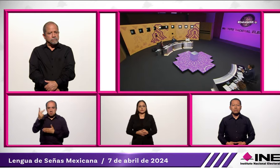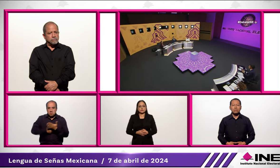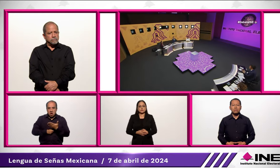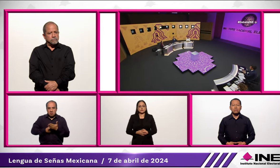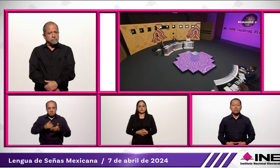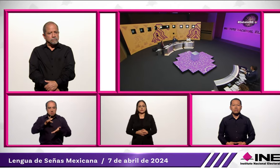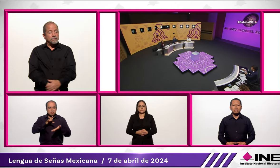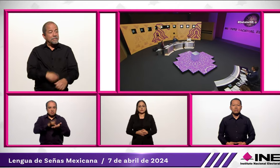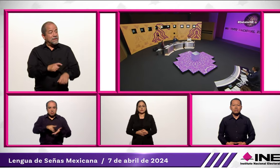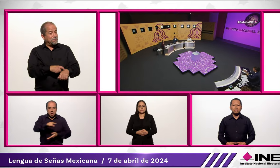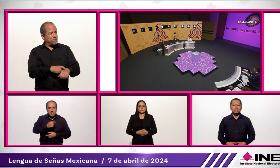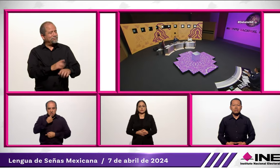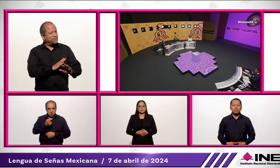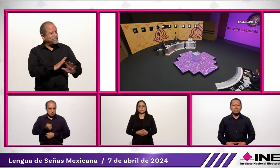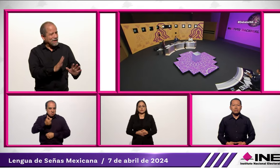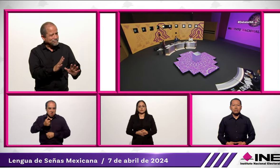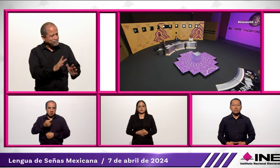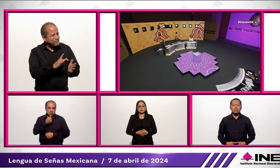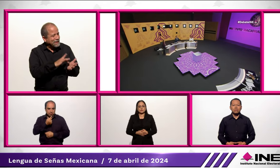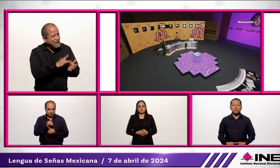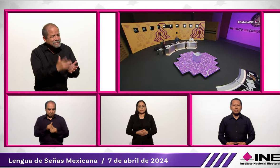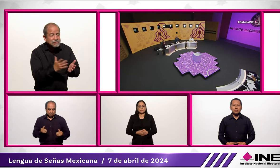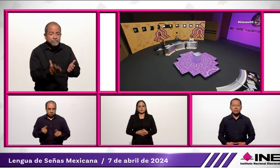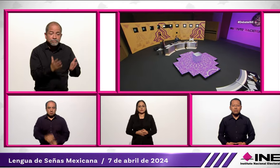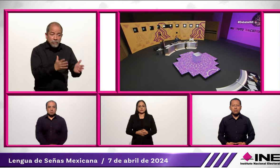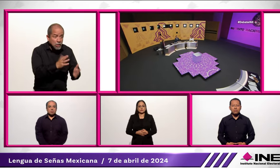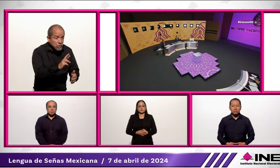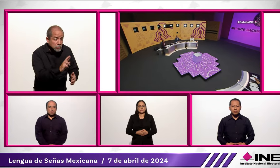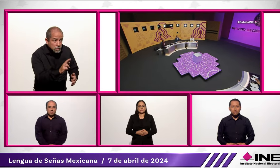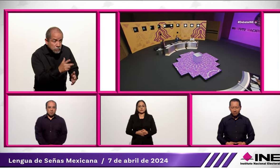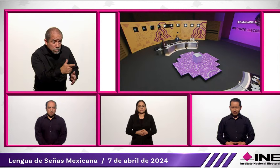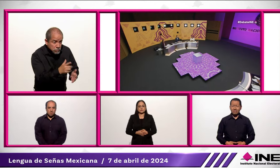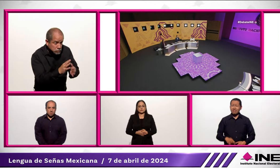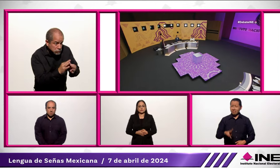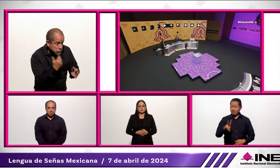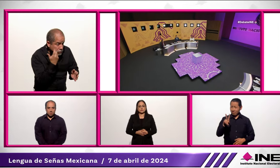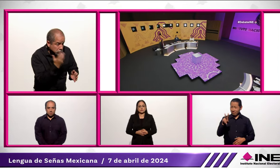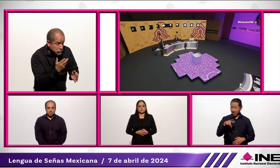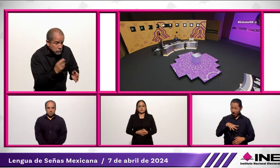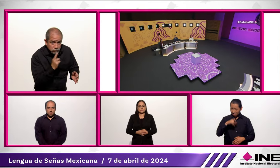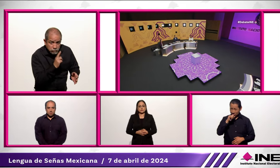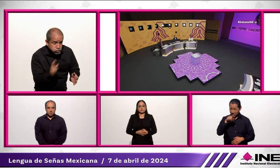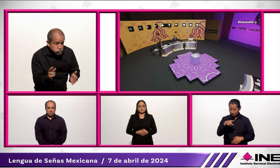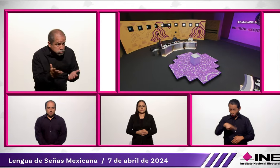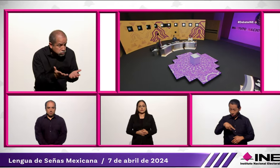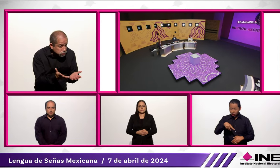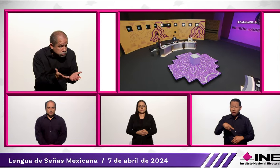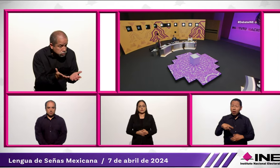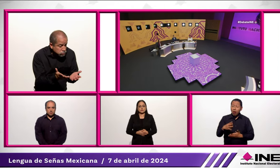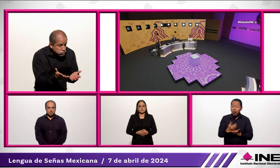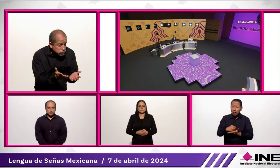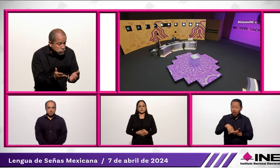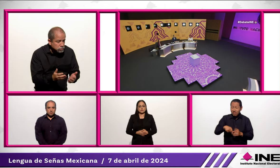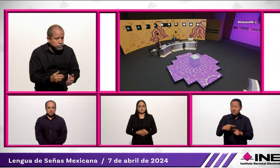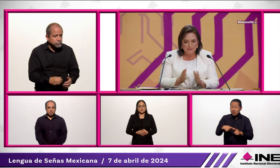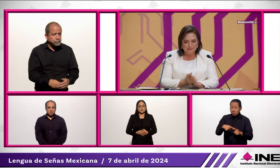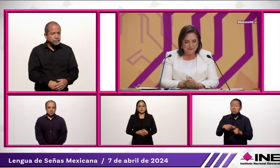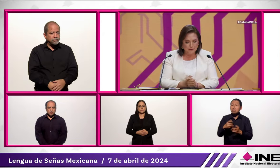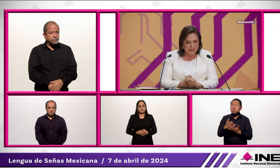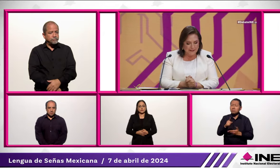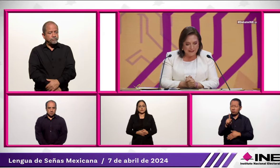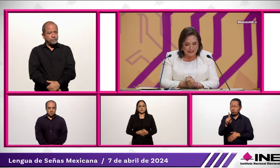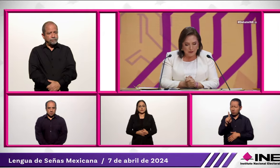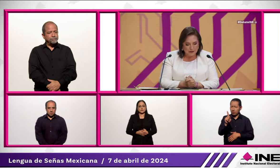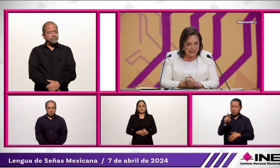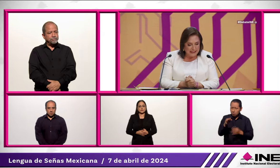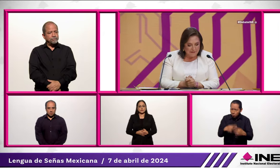gracias, candidata Claudia Sheinbaum. Candidata Xóchitl Gálvez, ¿quiere contestar? Aquí no se lucra, aquí se defiende a las personas que siguen buscando justicia. Y bueno,